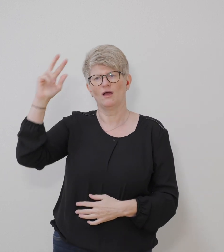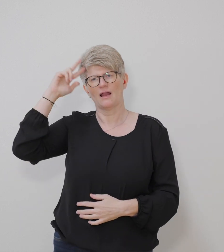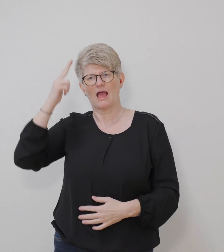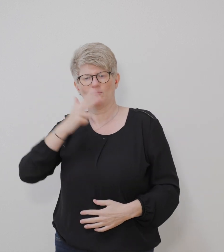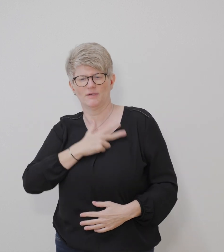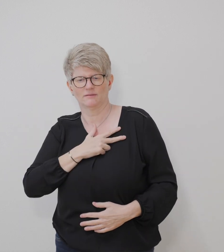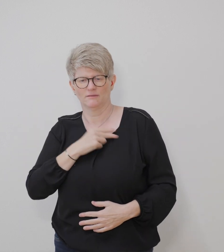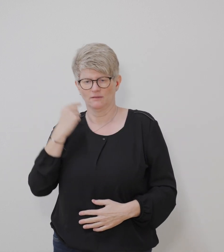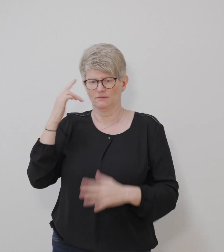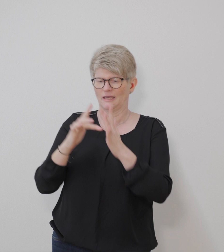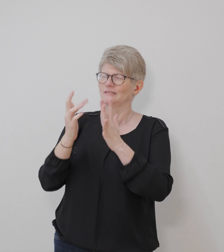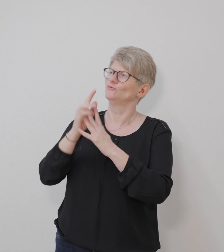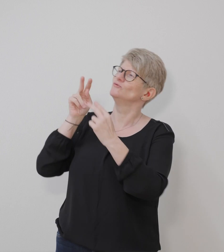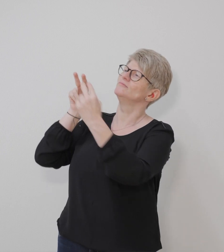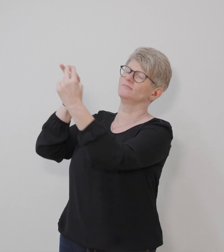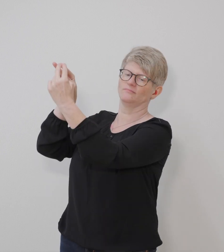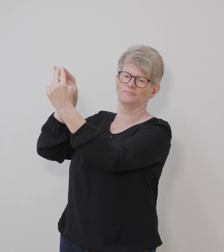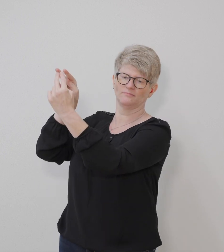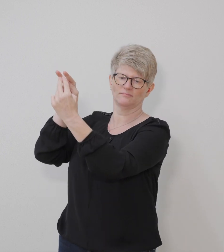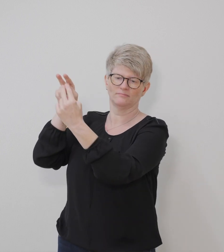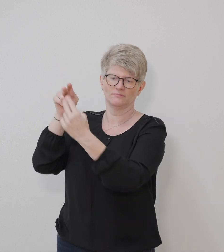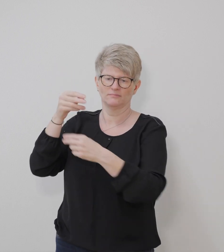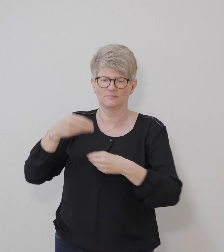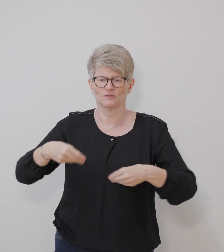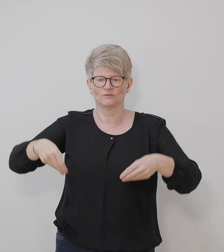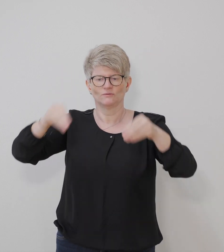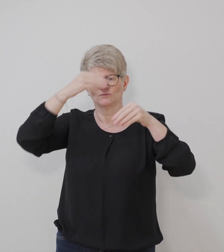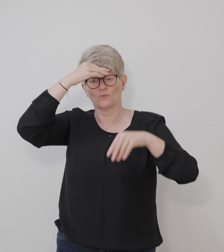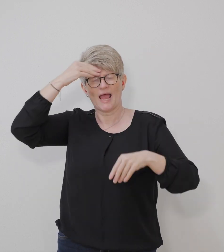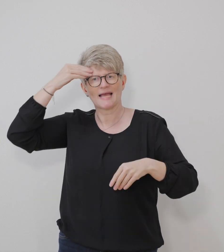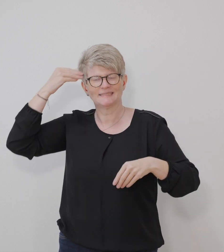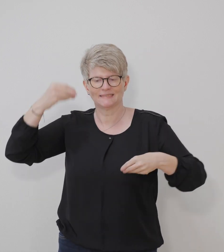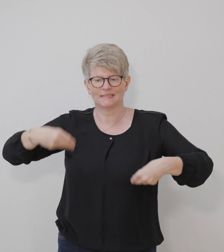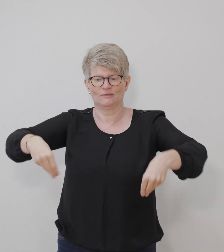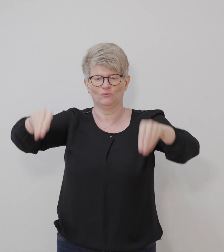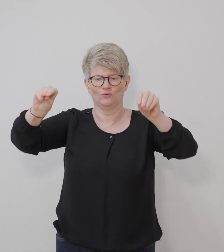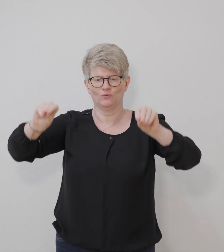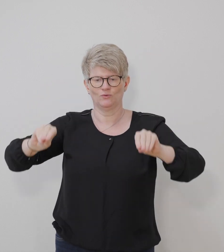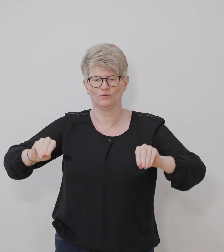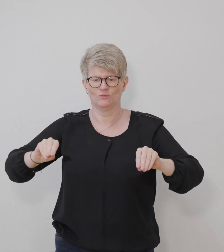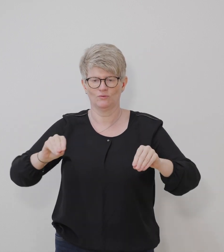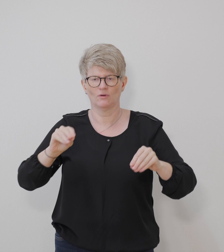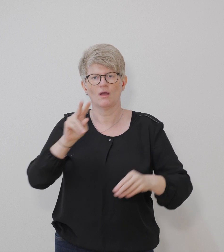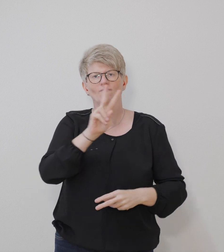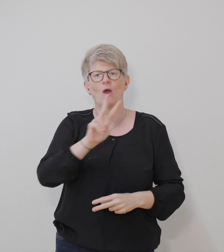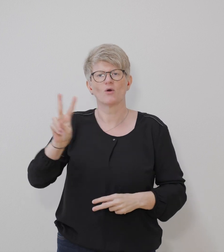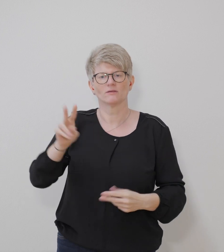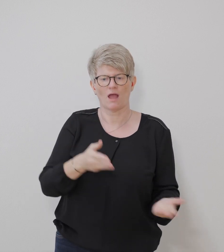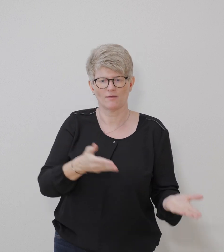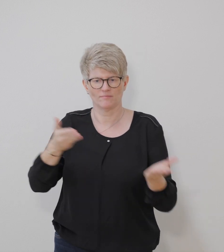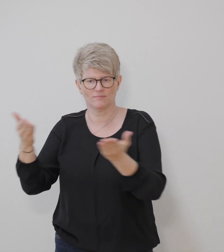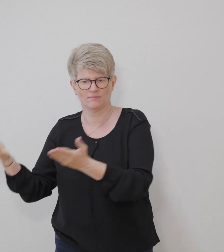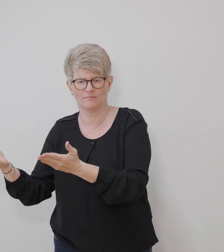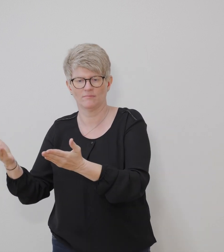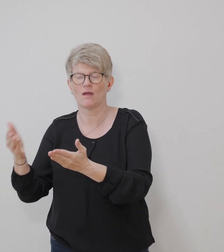Er hat es nicht nur im Schweißtuch der Veronika hinterlassen. Es ist gegenwärtig in unseren leidenden